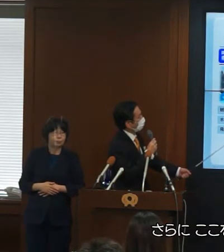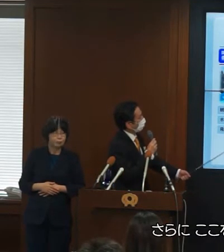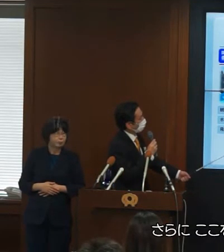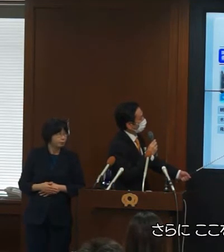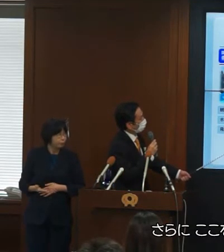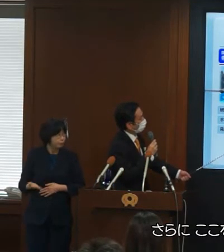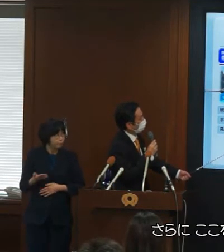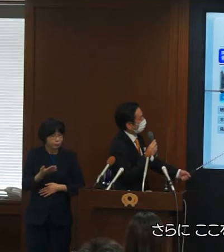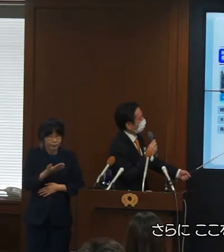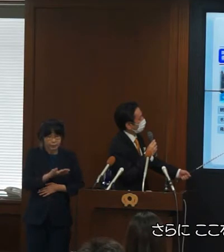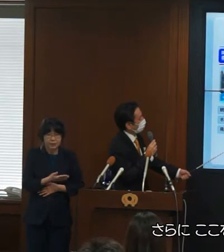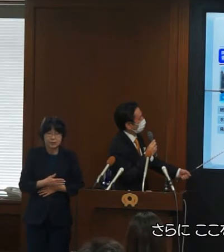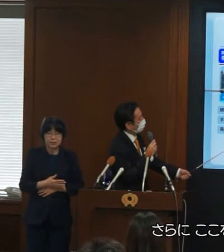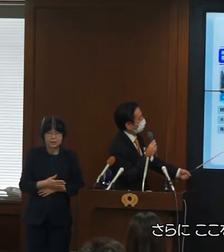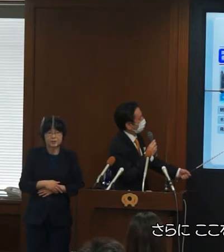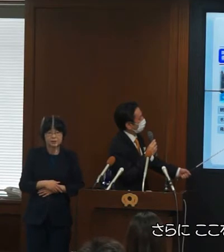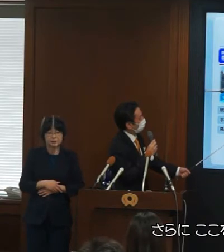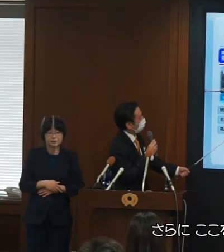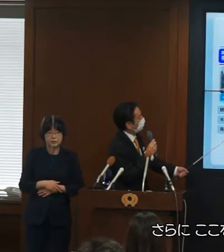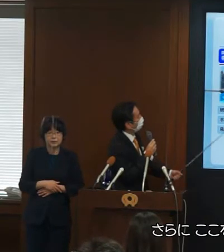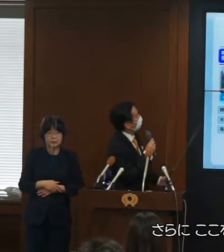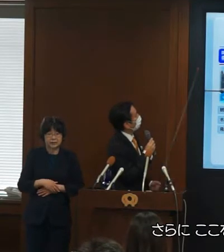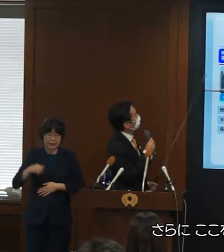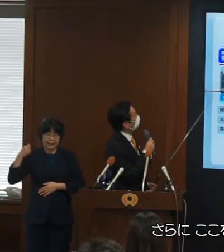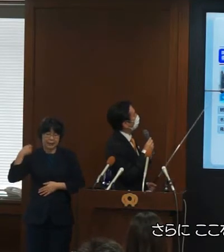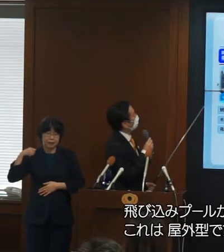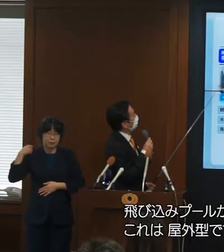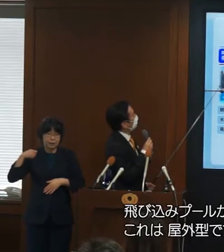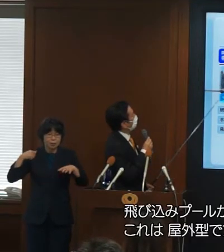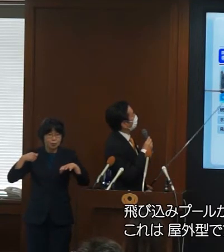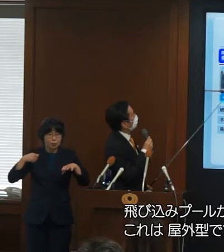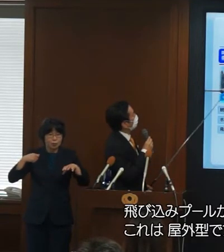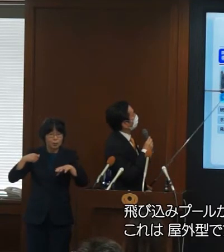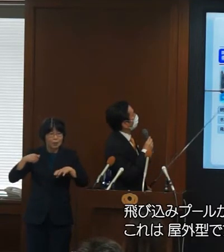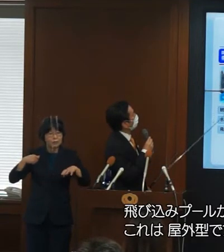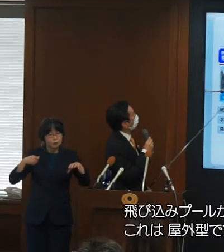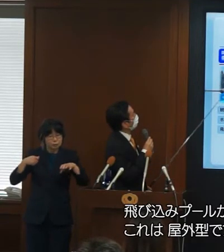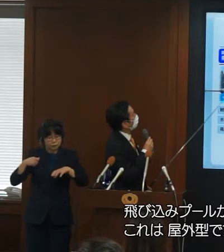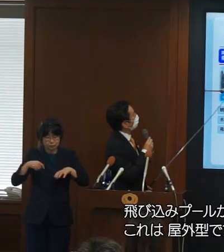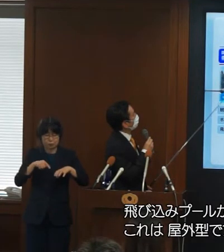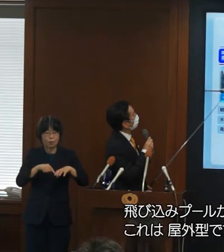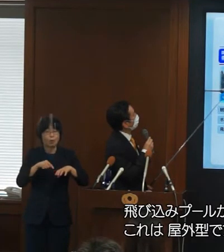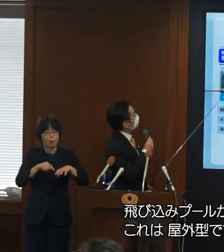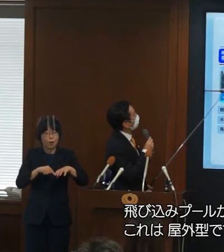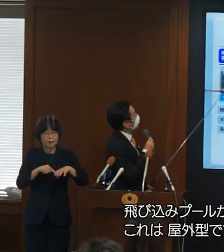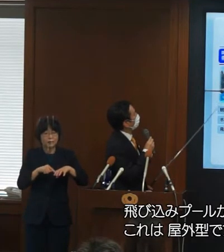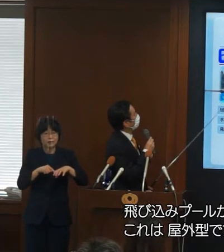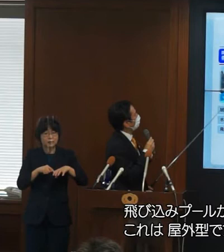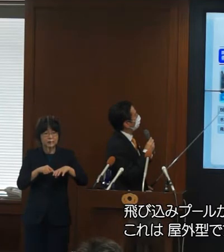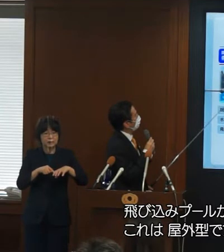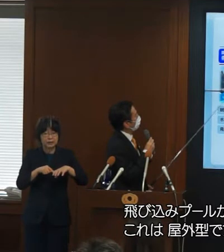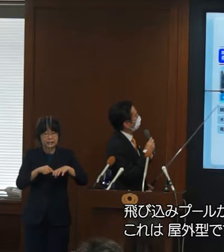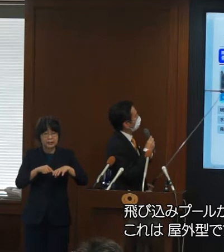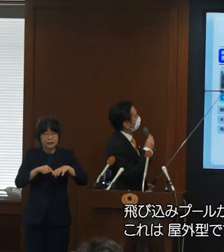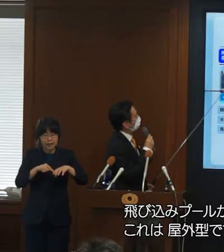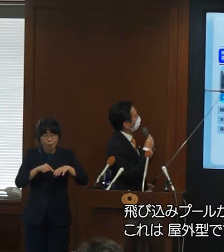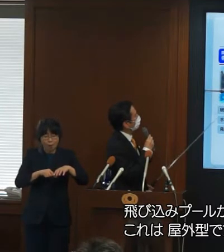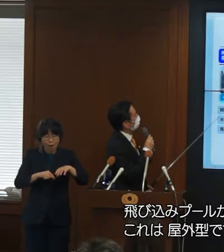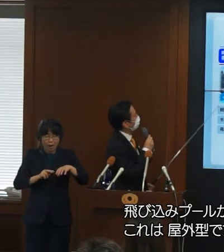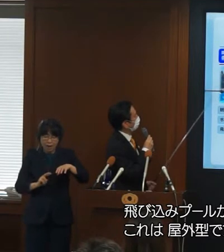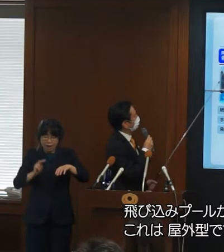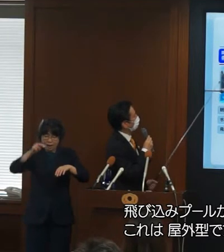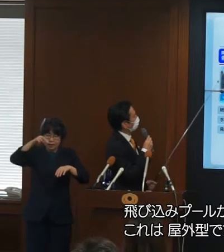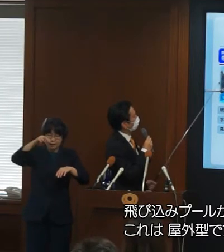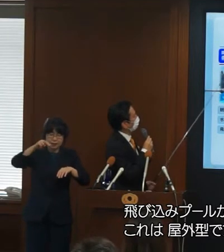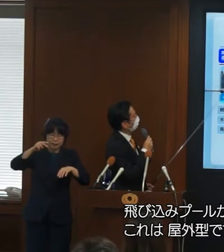この横、ここをさらに、南の方に行きますと、こう飛び込みプールが、これ